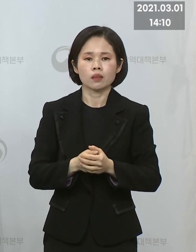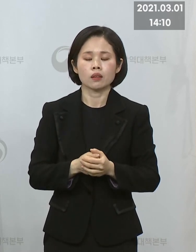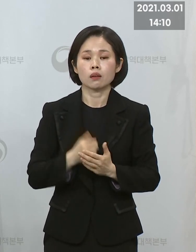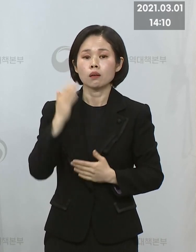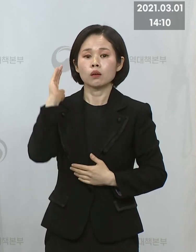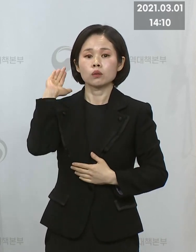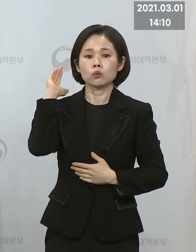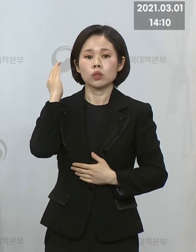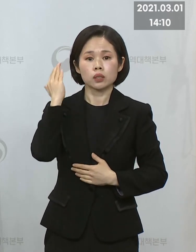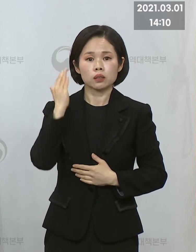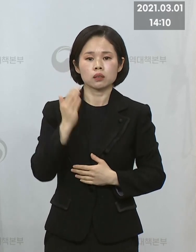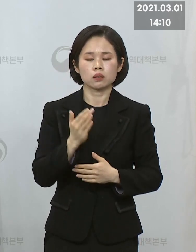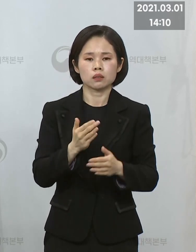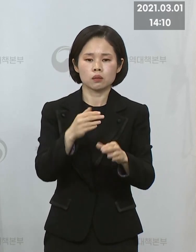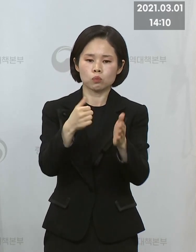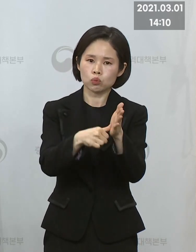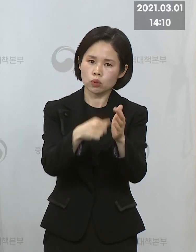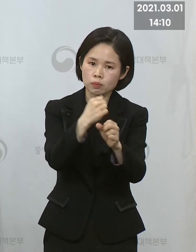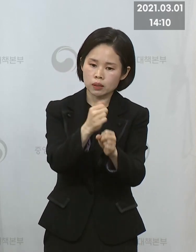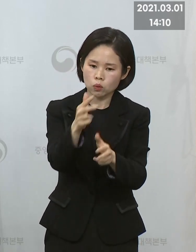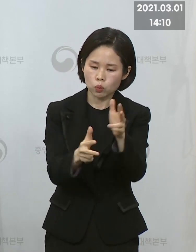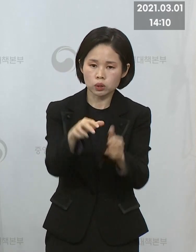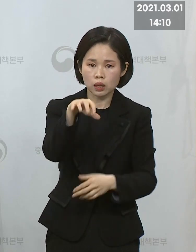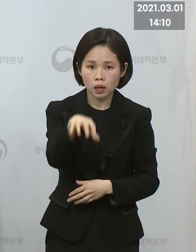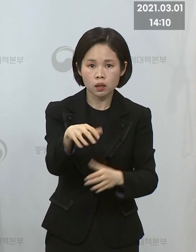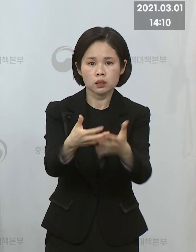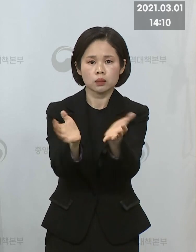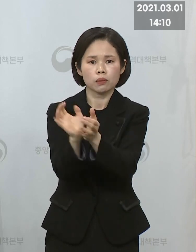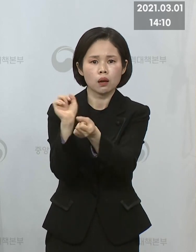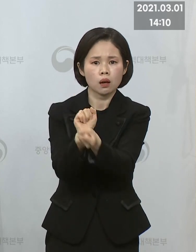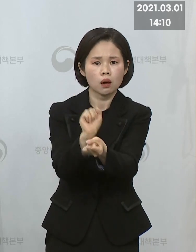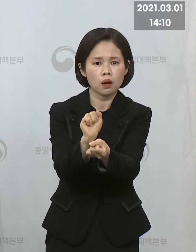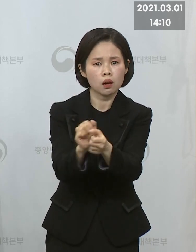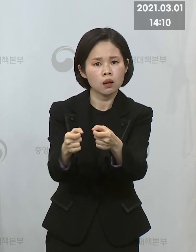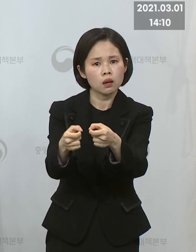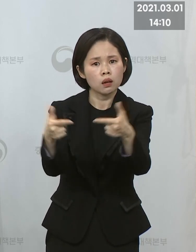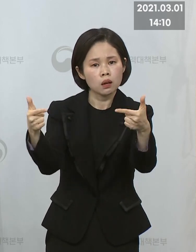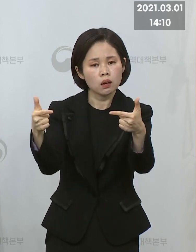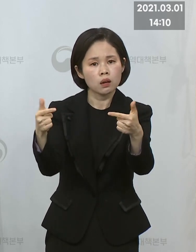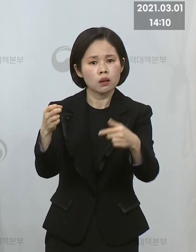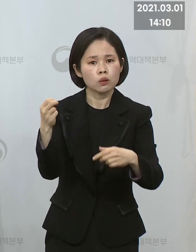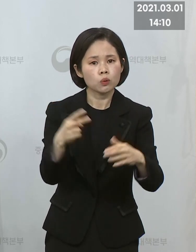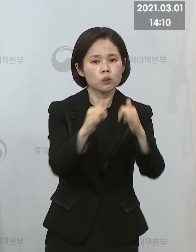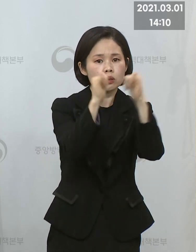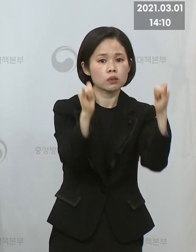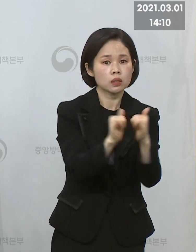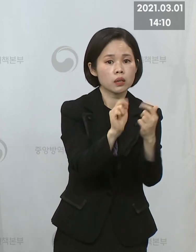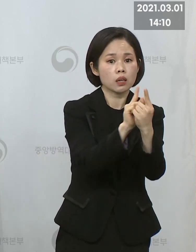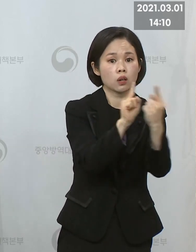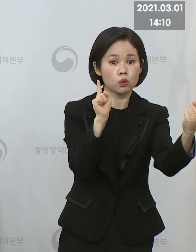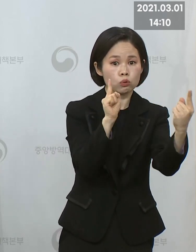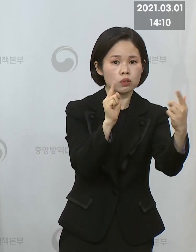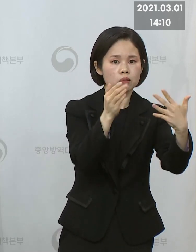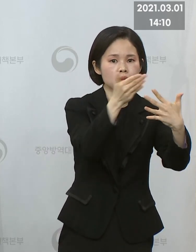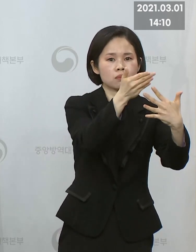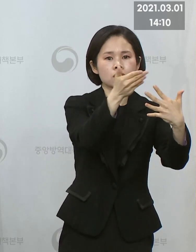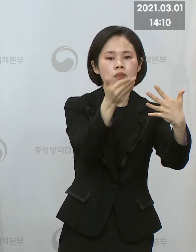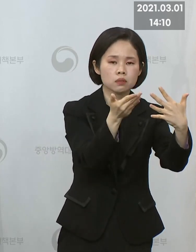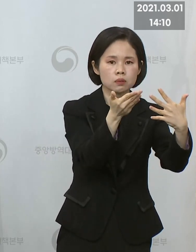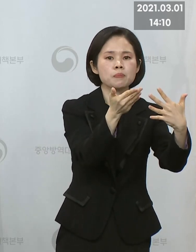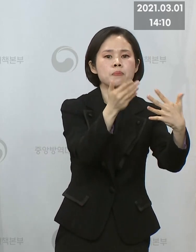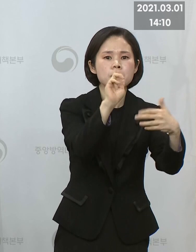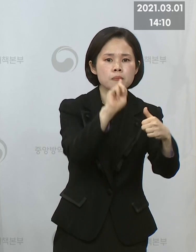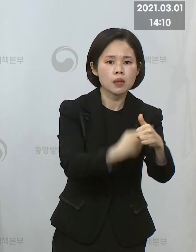중앙방역대책본부는 최근 들어 제조업 사업장의 집단 발생이 증가하고 있고 사회적 거리두기 단계 완화에 따른